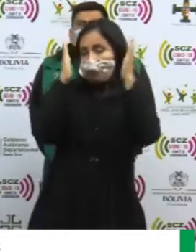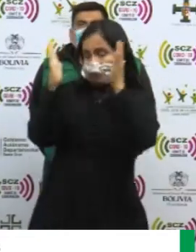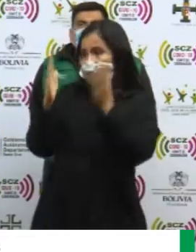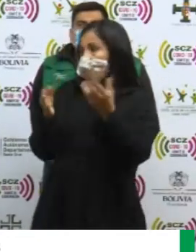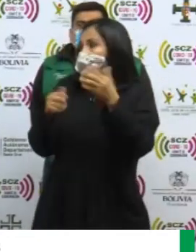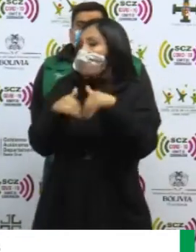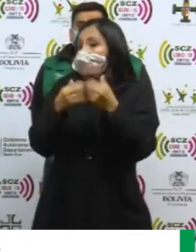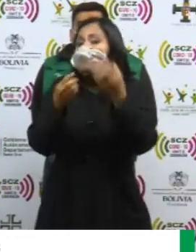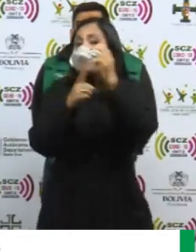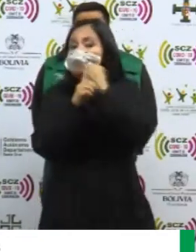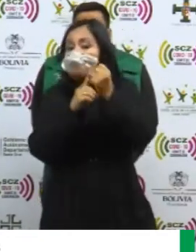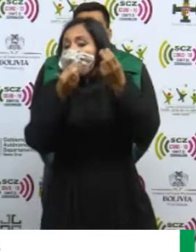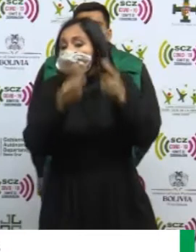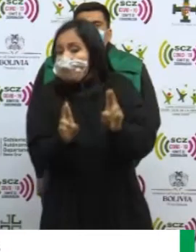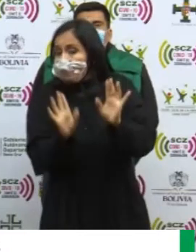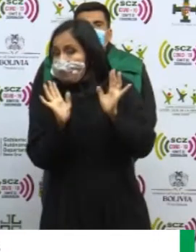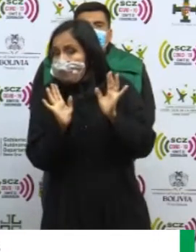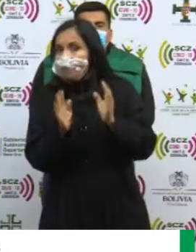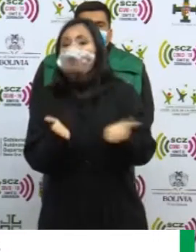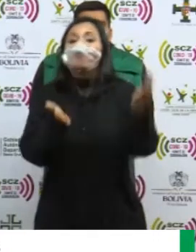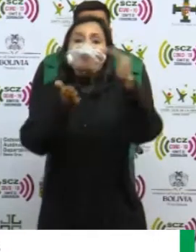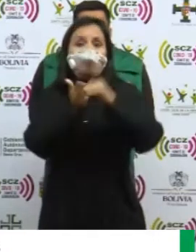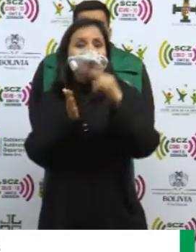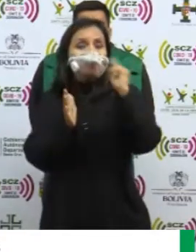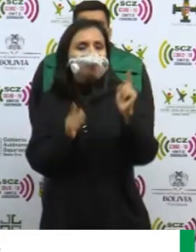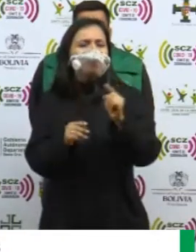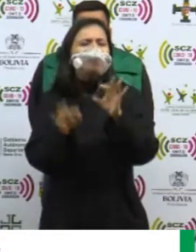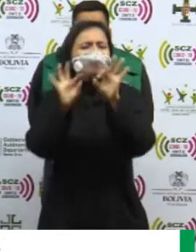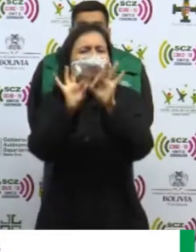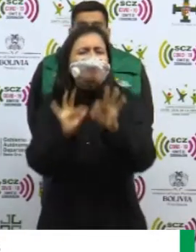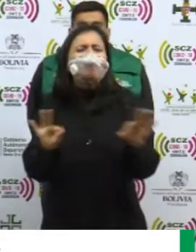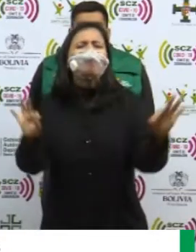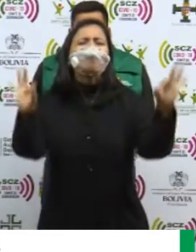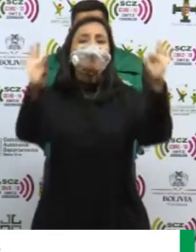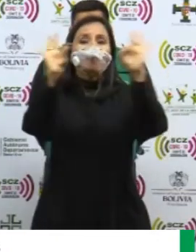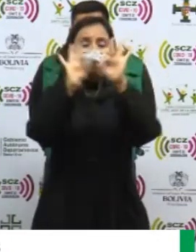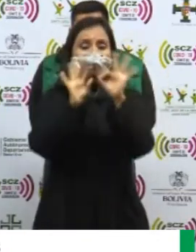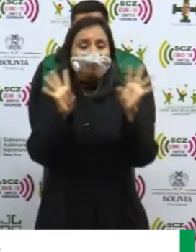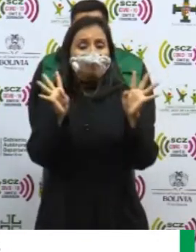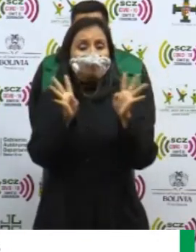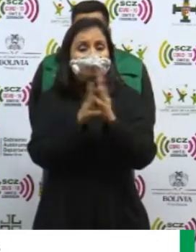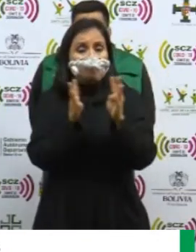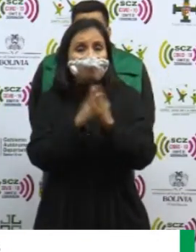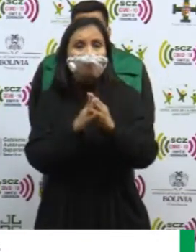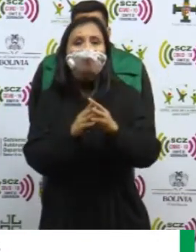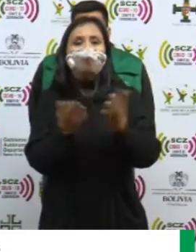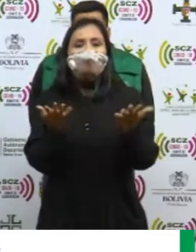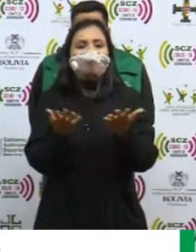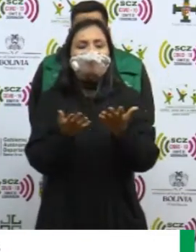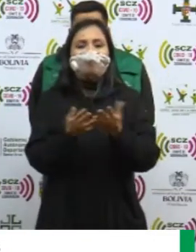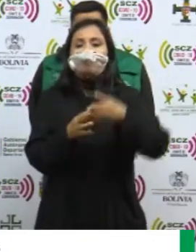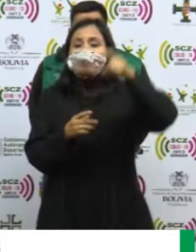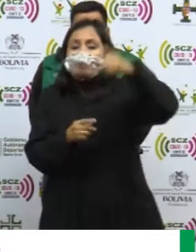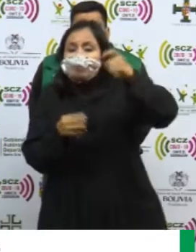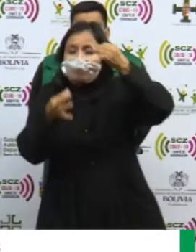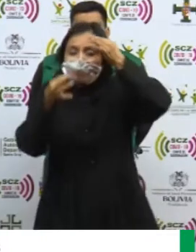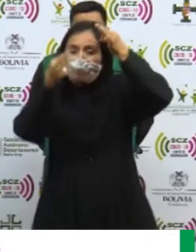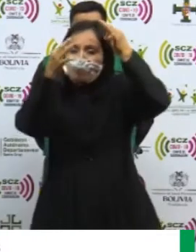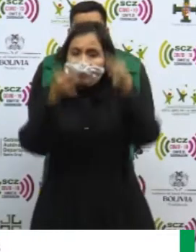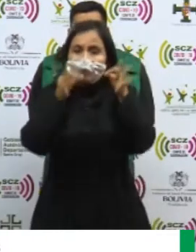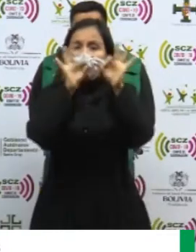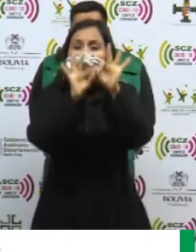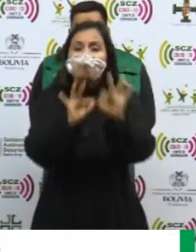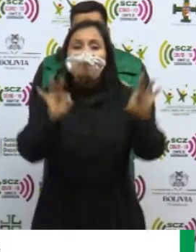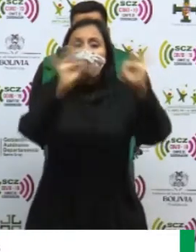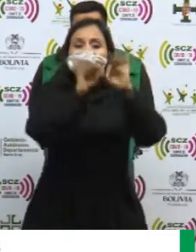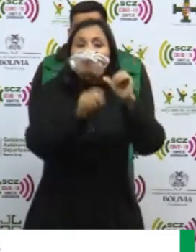está pasando. Por lo tanto, vuelvo a indicar, va a ser crucial, va a ser una reunión en la que necesitas que se tomen las decisiones,